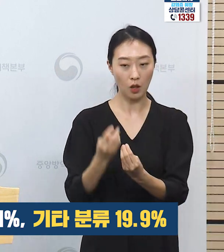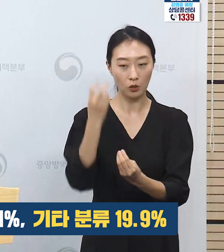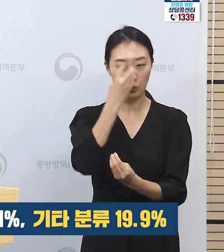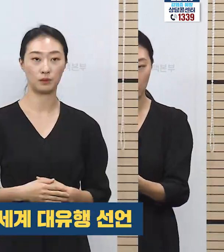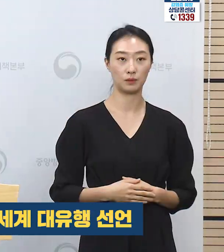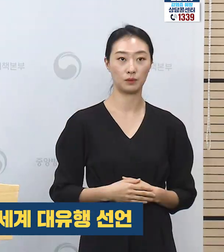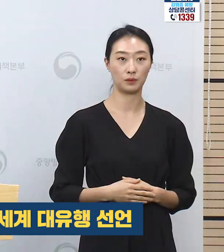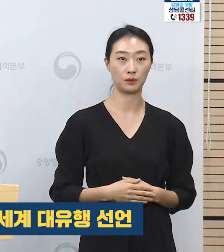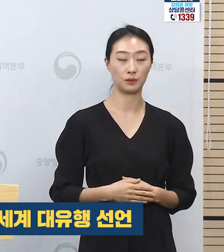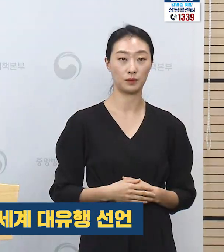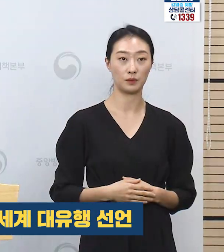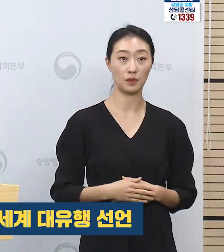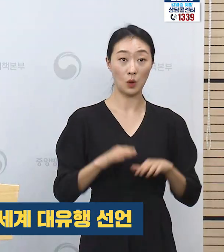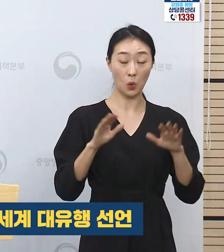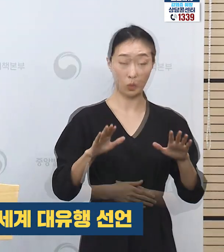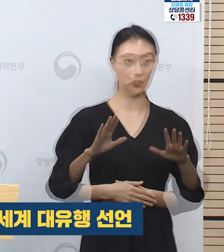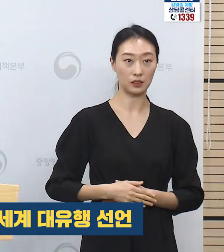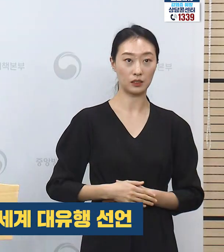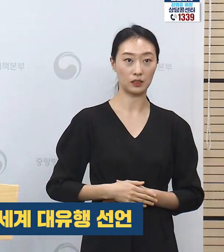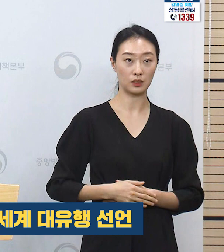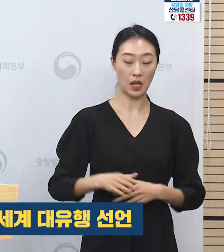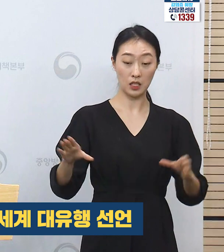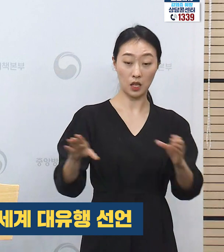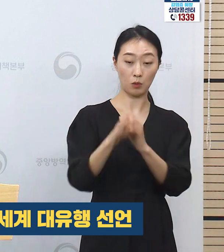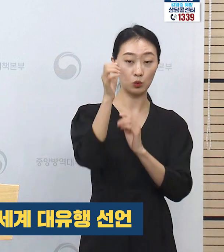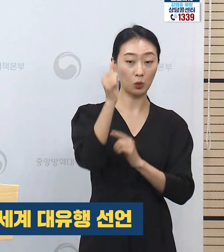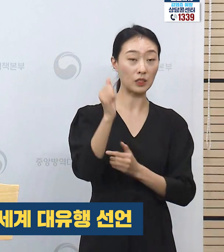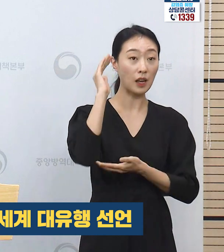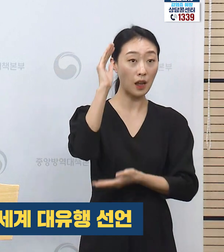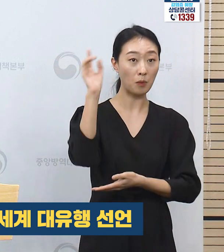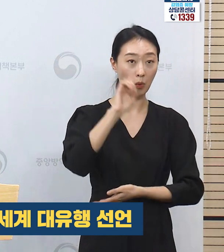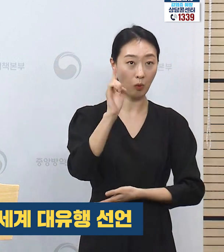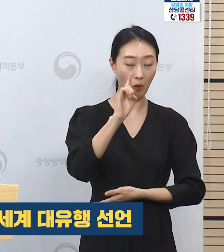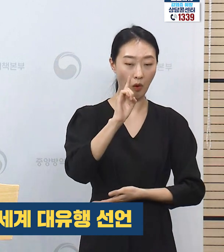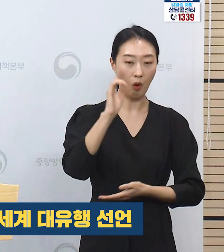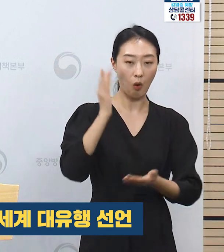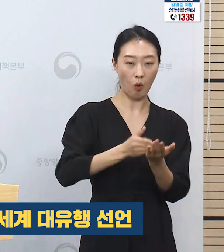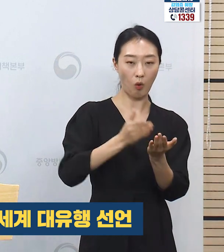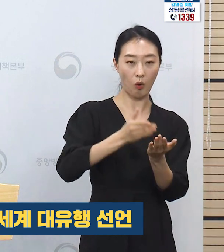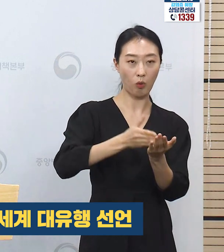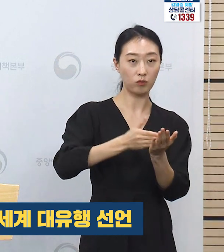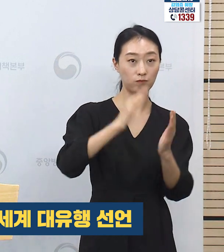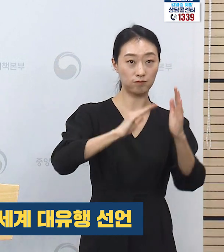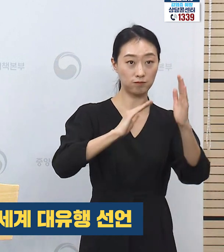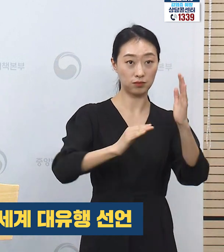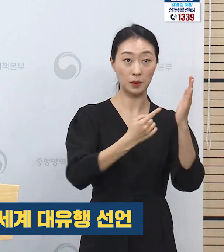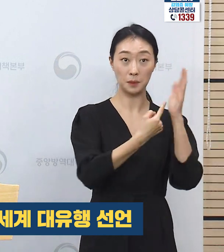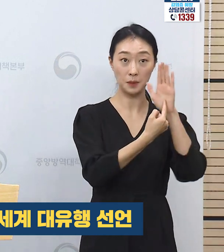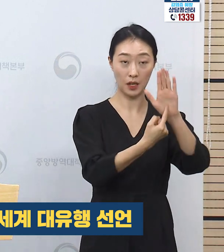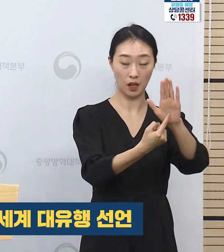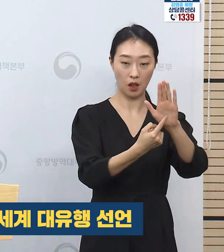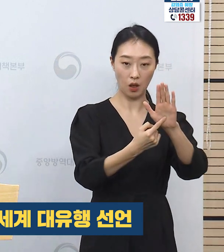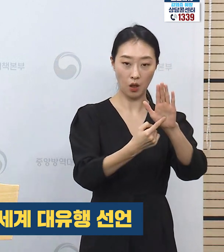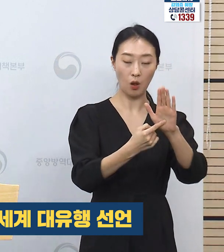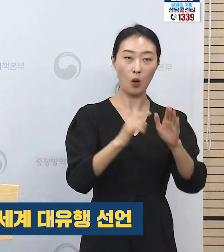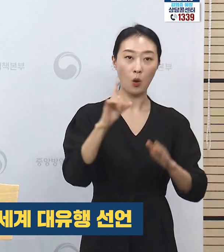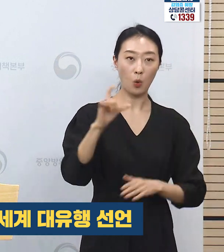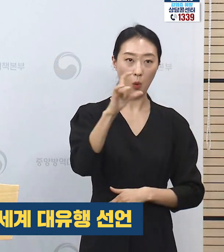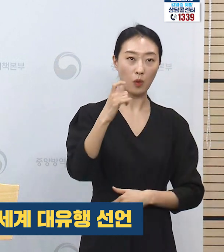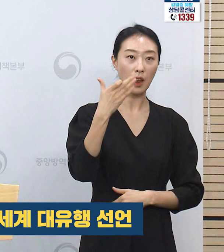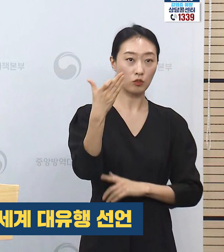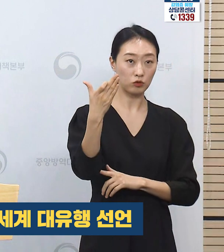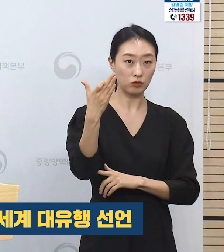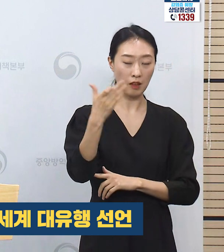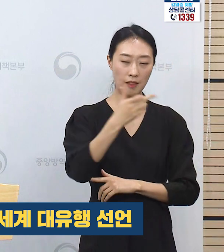있습니다. 오늘 세계보건기구 사무총장이 언론 브리핑을 통해서 코로나19가 대유행으로